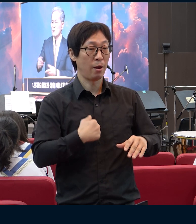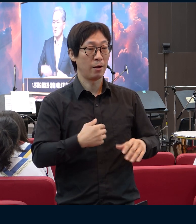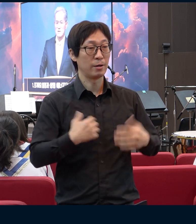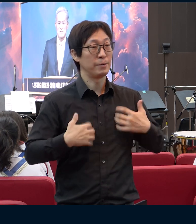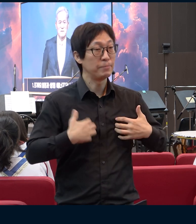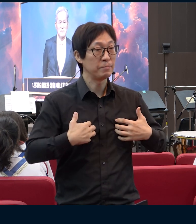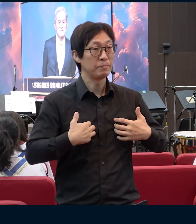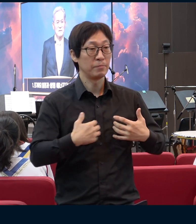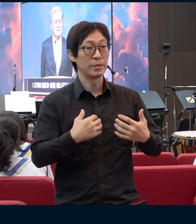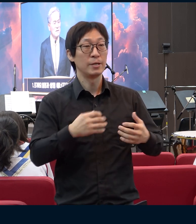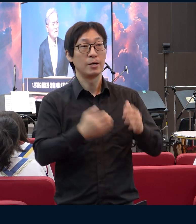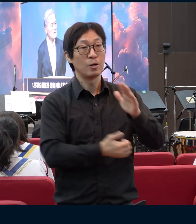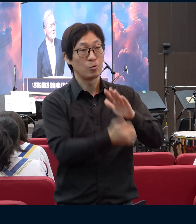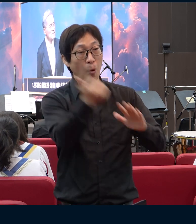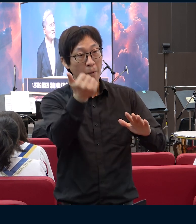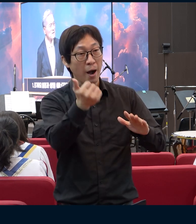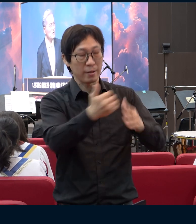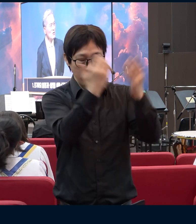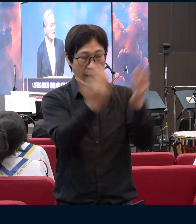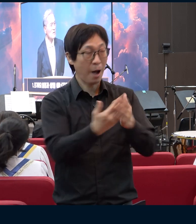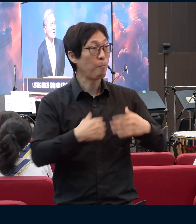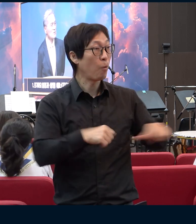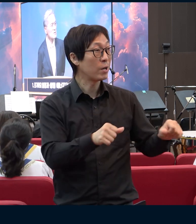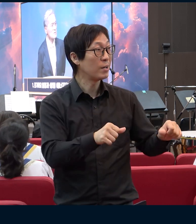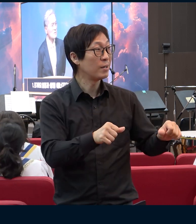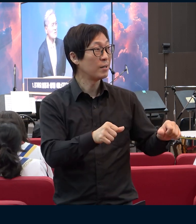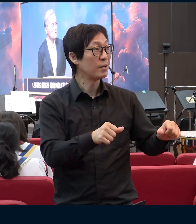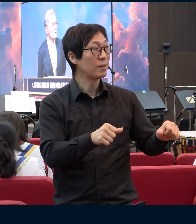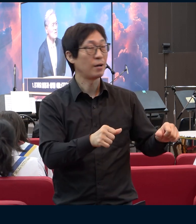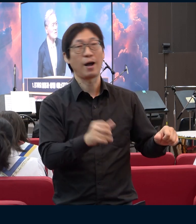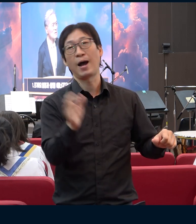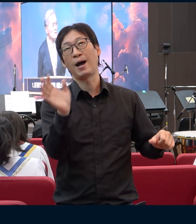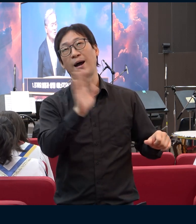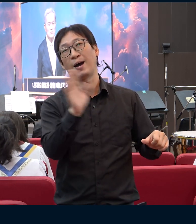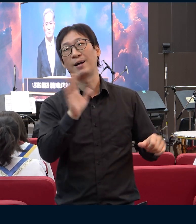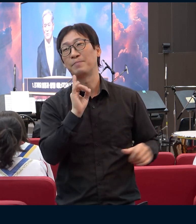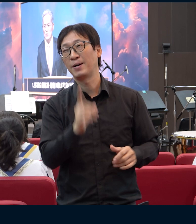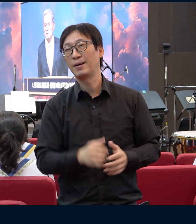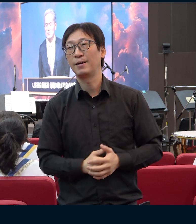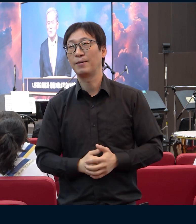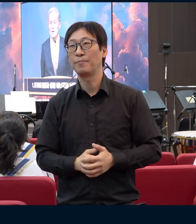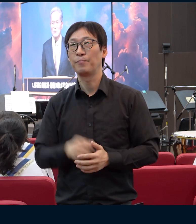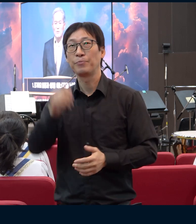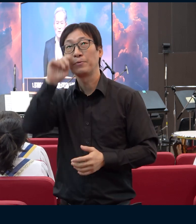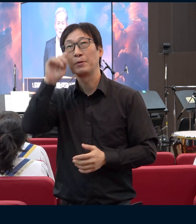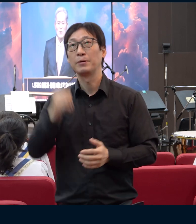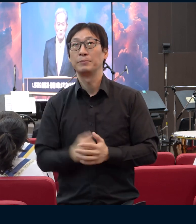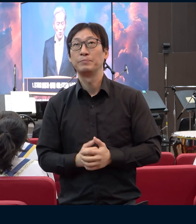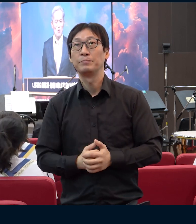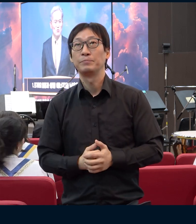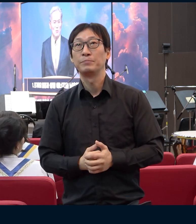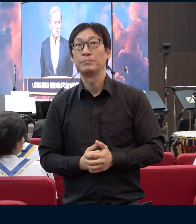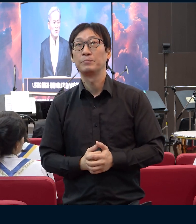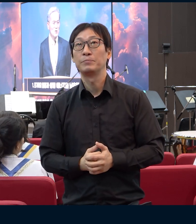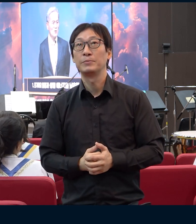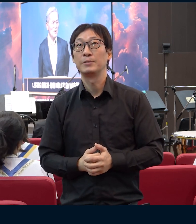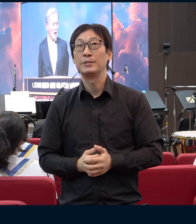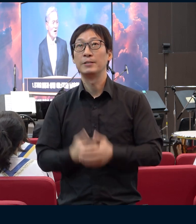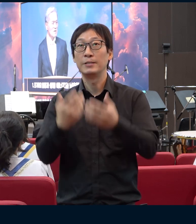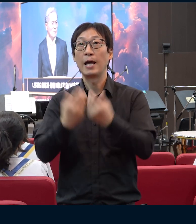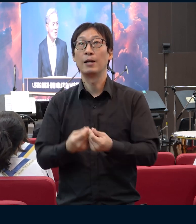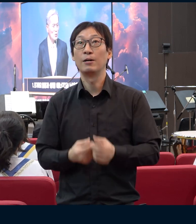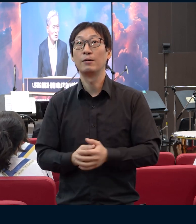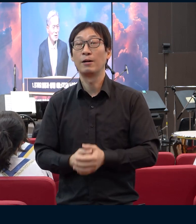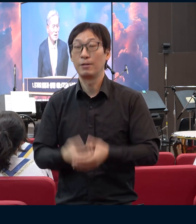다 포기하는 경우가 있어요. 이건 안 된다는 것이죠. 여러분 혹시 들으셨나요? 목욕물